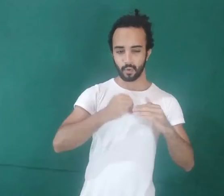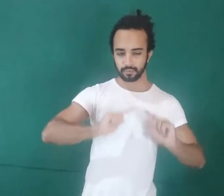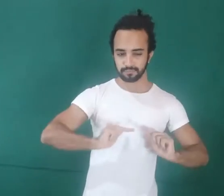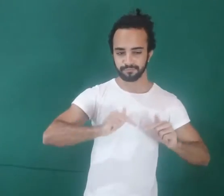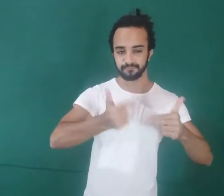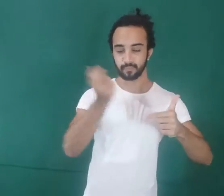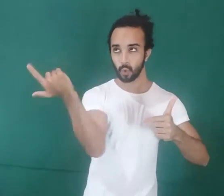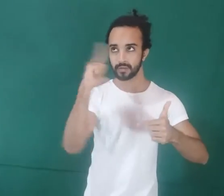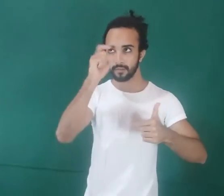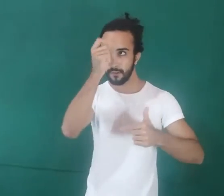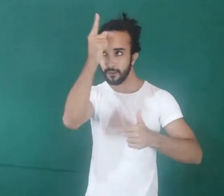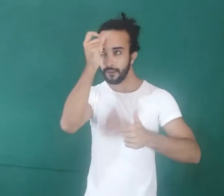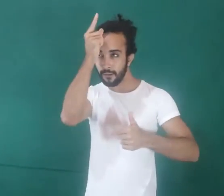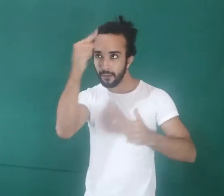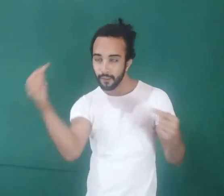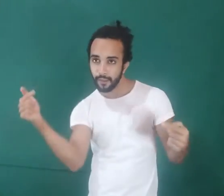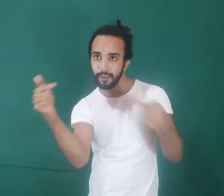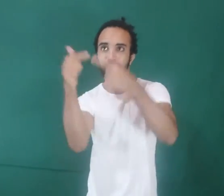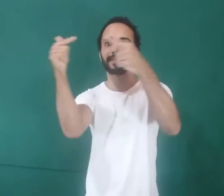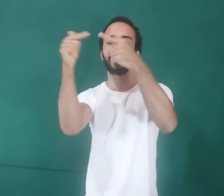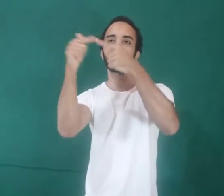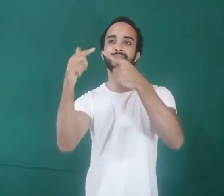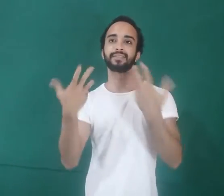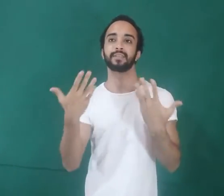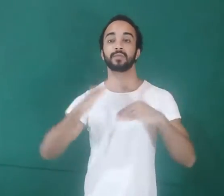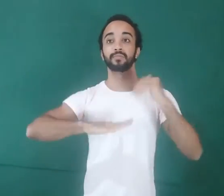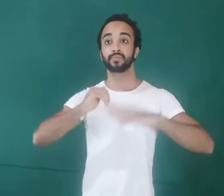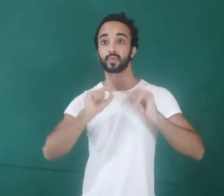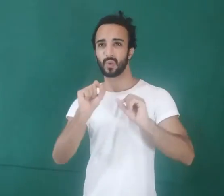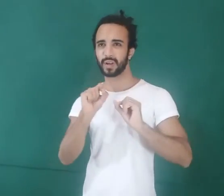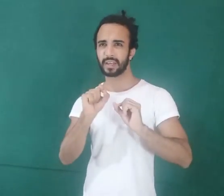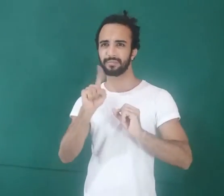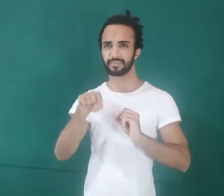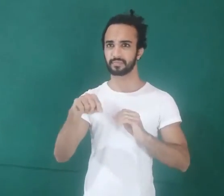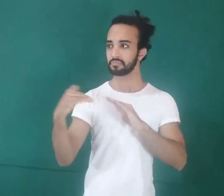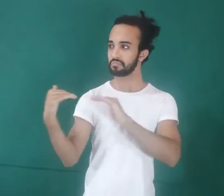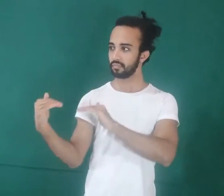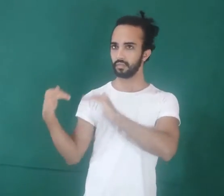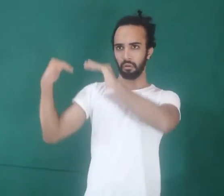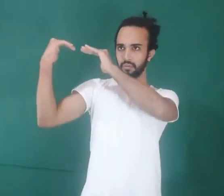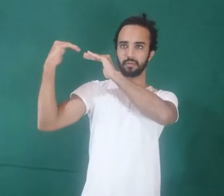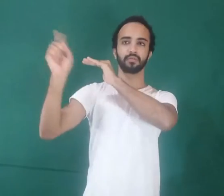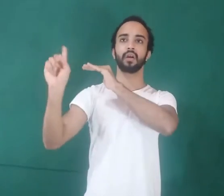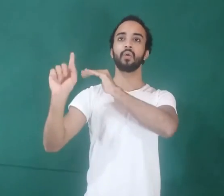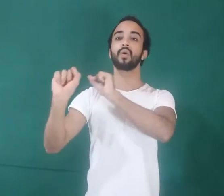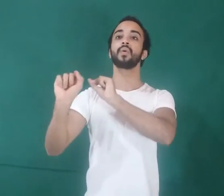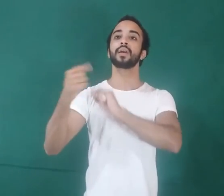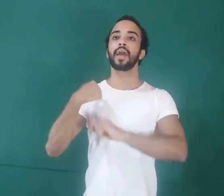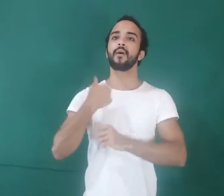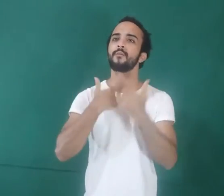lugar técnico, meritocrático disso. Para mim tem um lugar quase que de desejo mesmo.